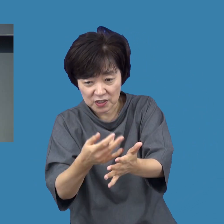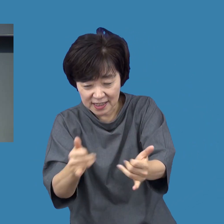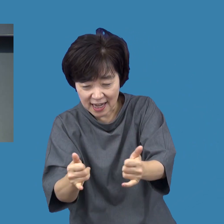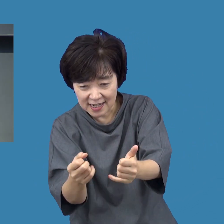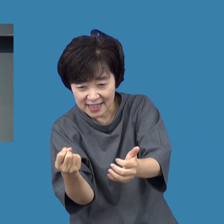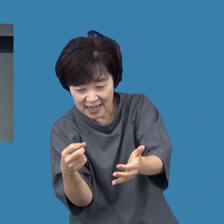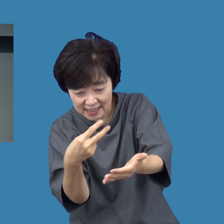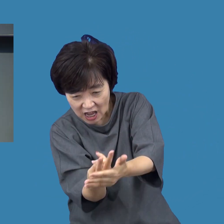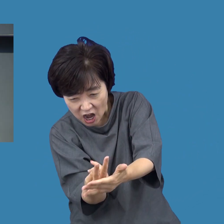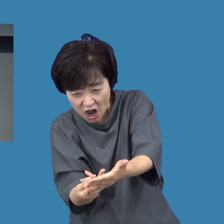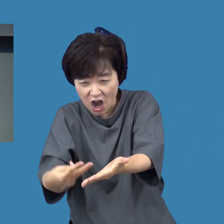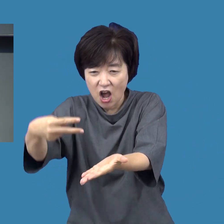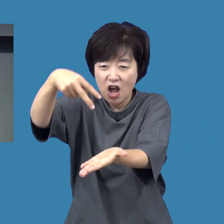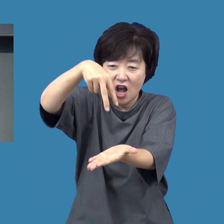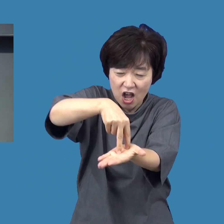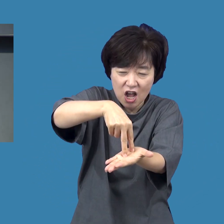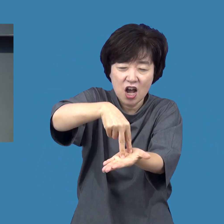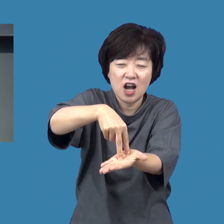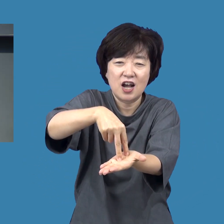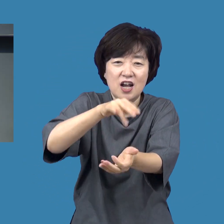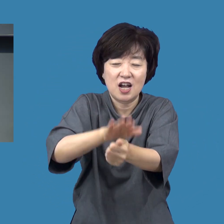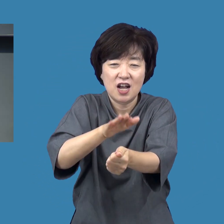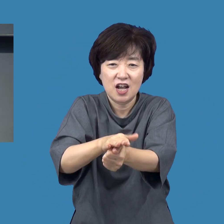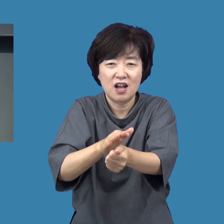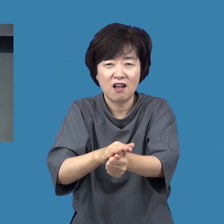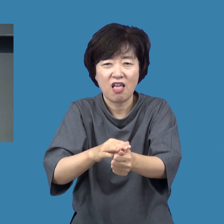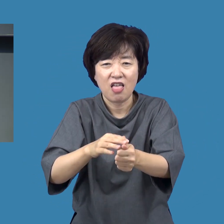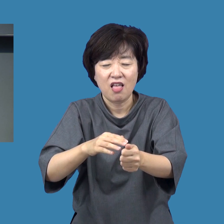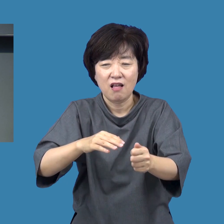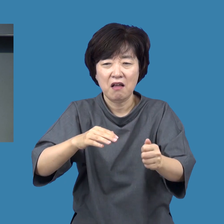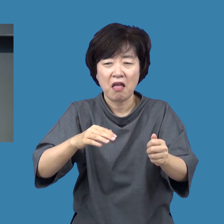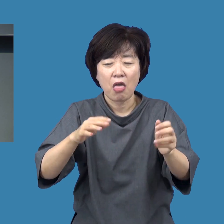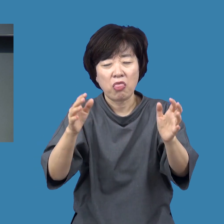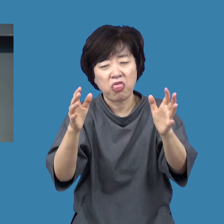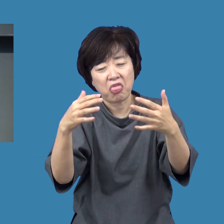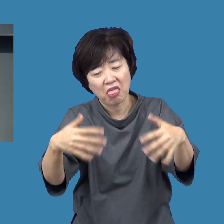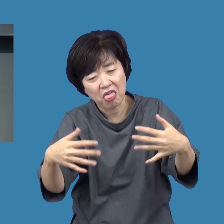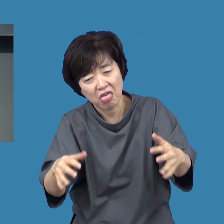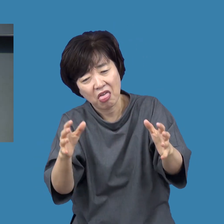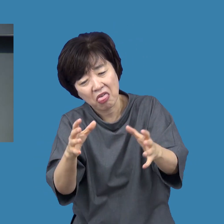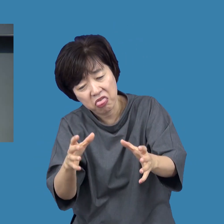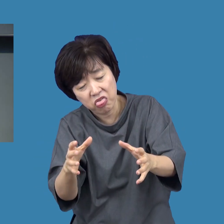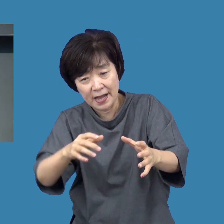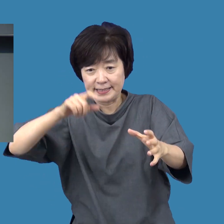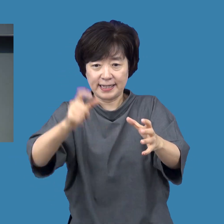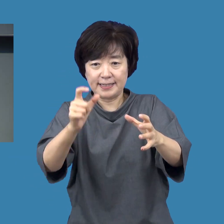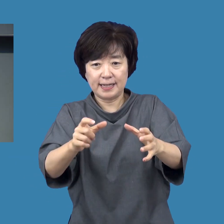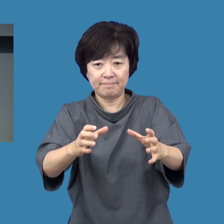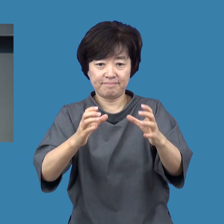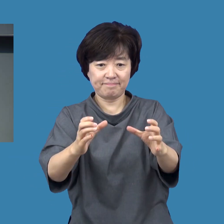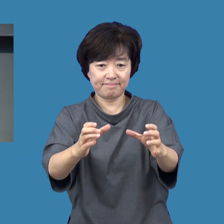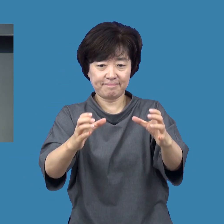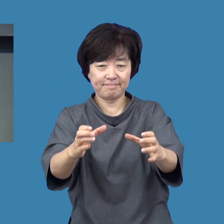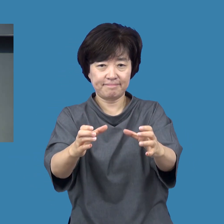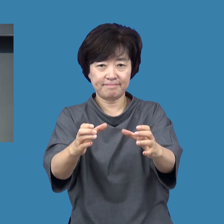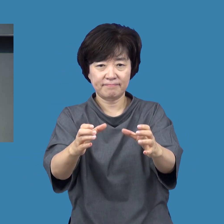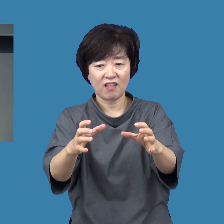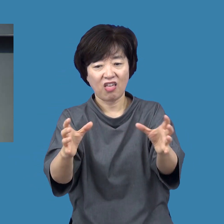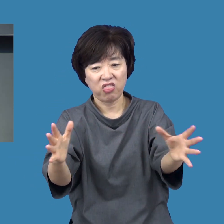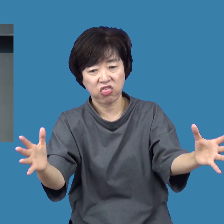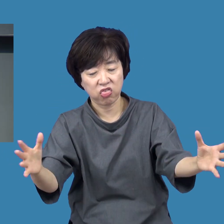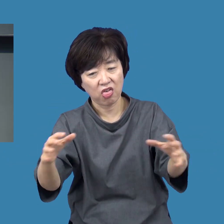세우든지 아니면 좀 흐물흐물하던 걸 탄탄하게 하든지 아시겠어요? 뭔가를 이렇게 세워놓는